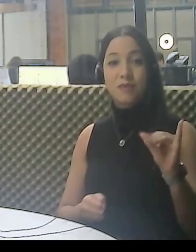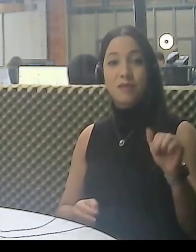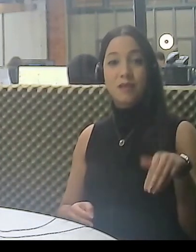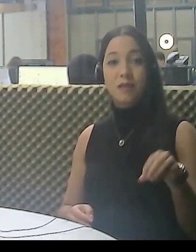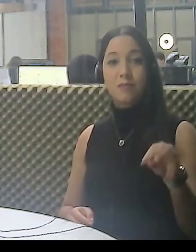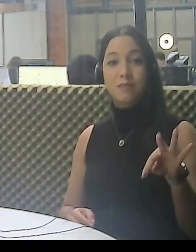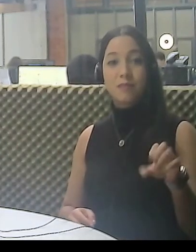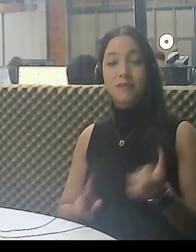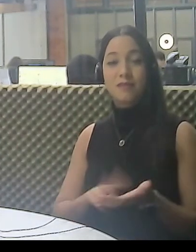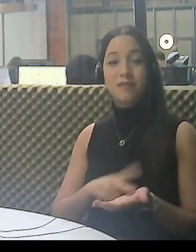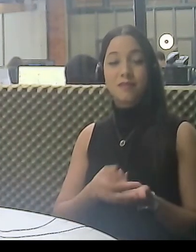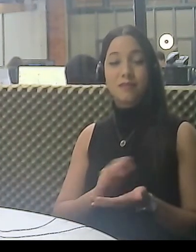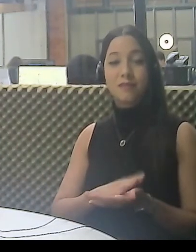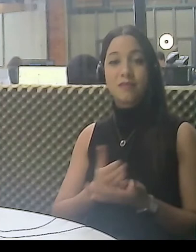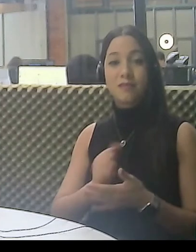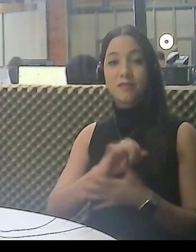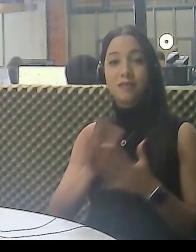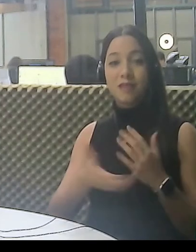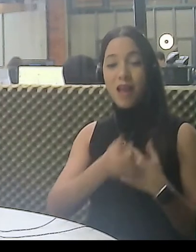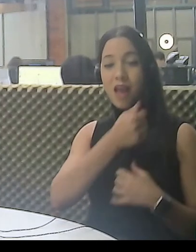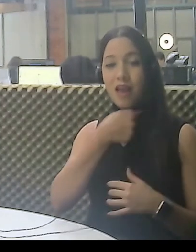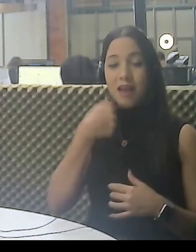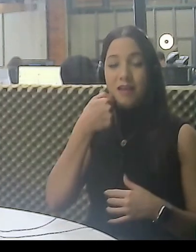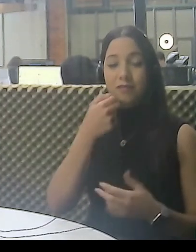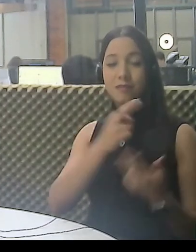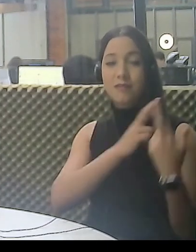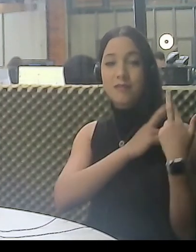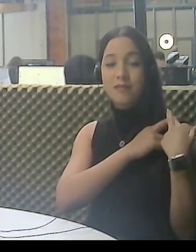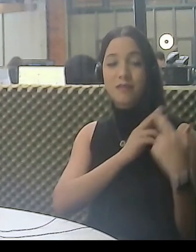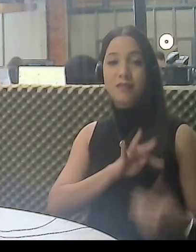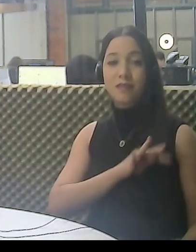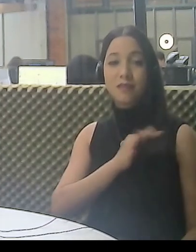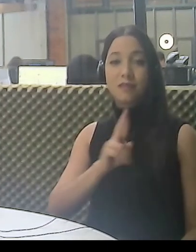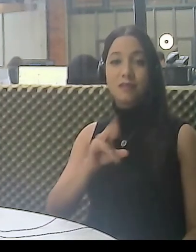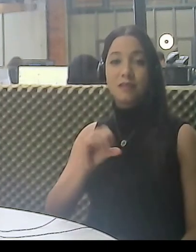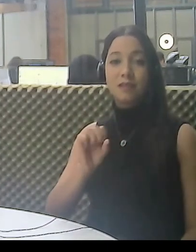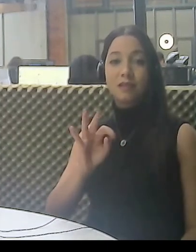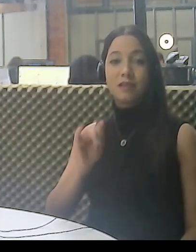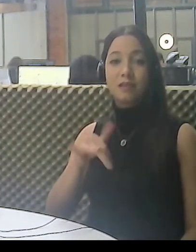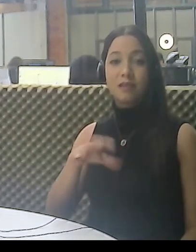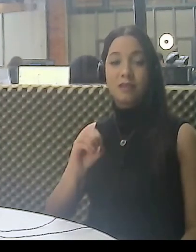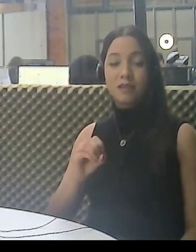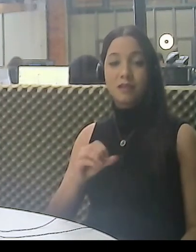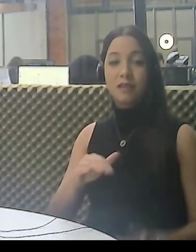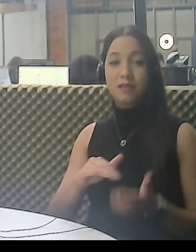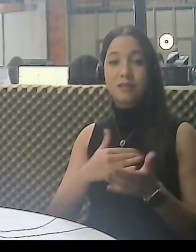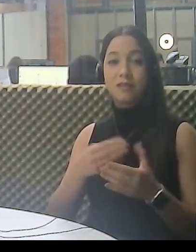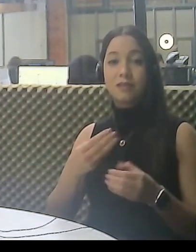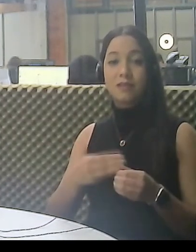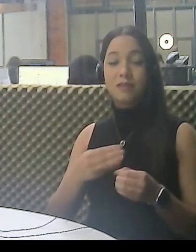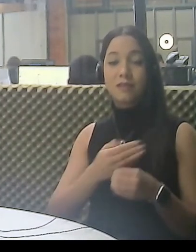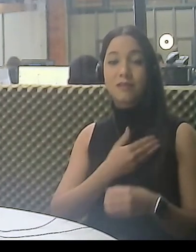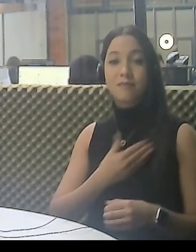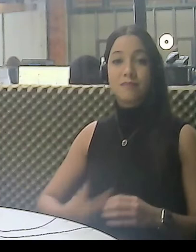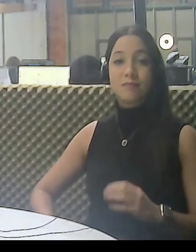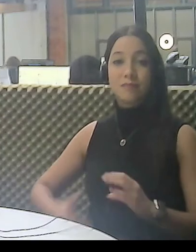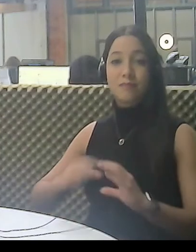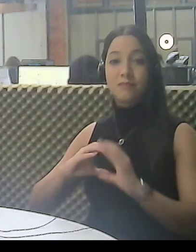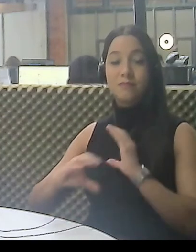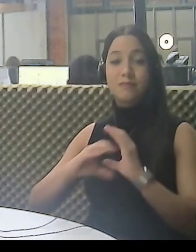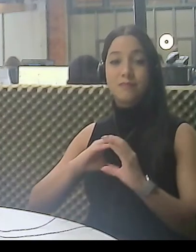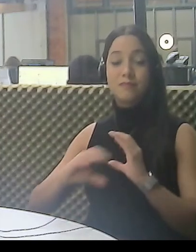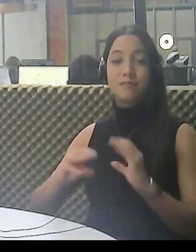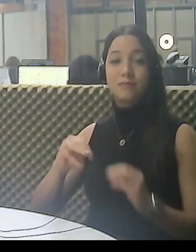Montes. Tradução em Libras, Amanda Valentim. Responsável técnico, Cristiano Silva. Secretário Municipal de Governo e